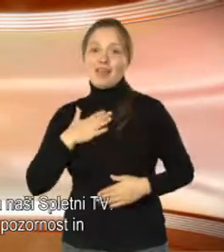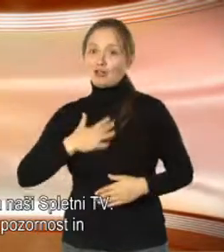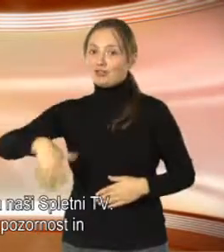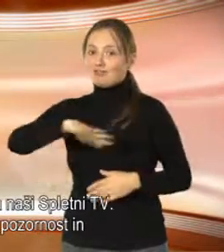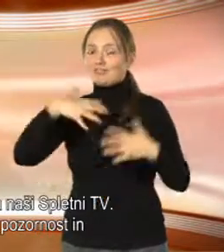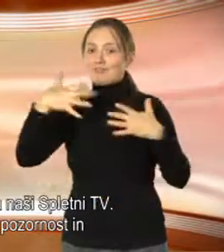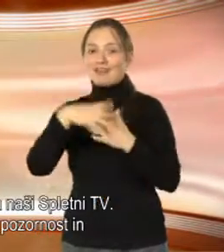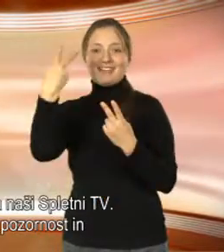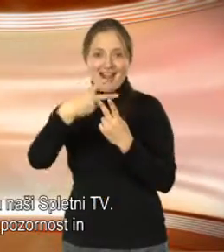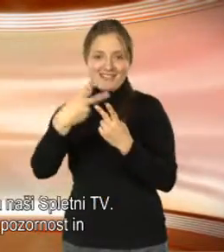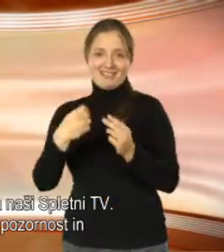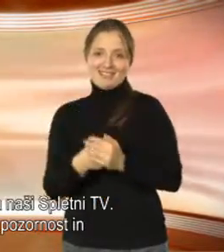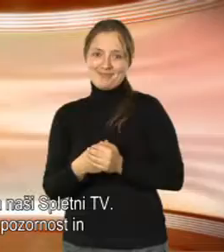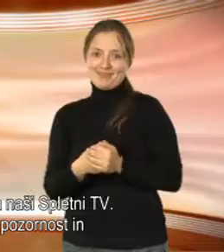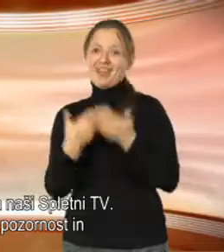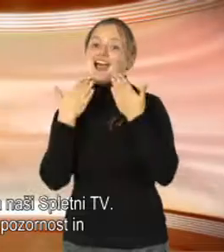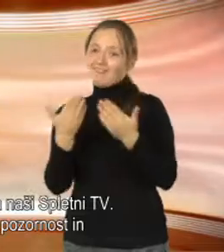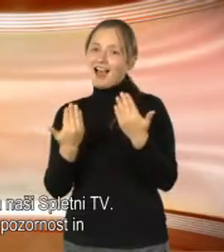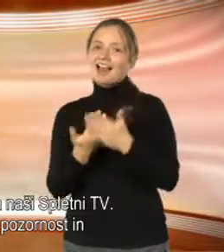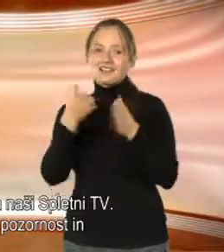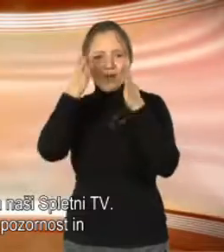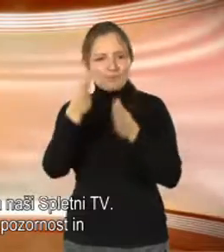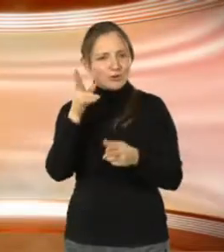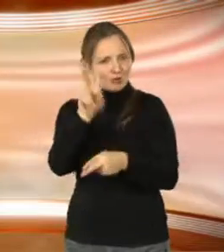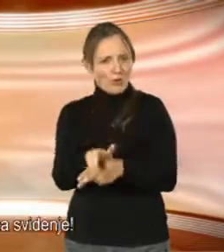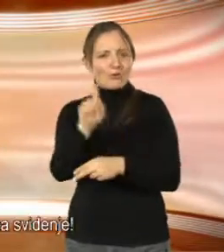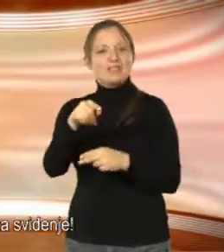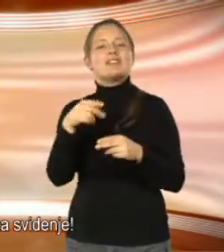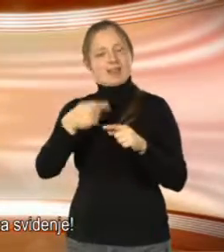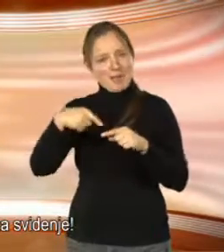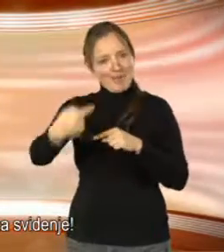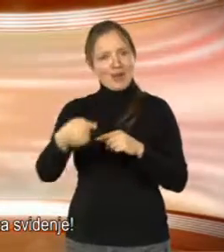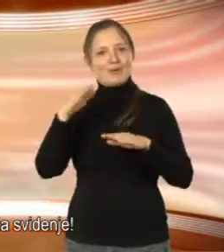Hvala za pozornost in kmalu nasvidenje.